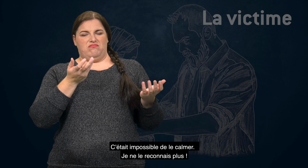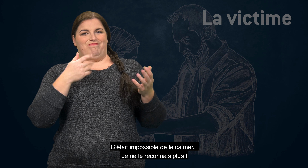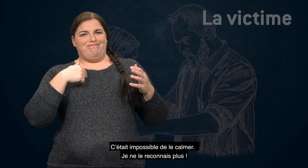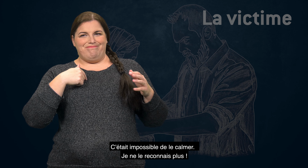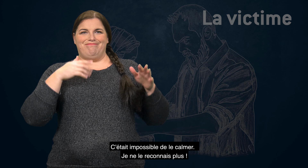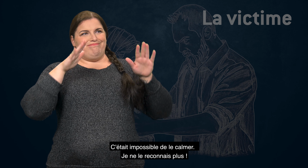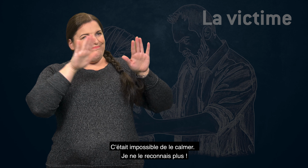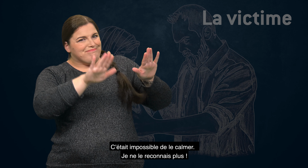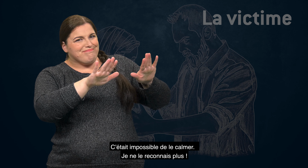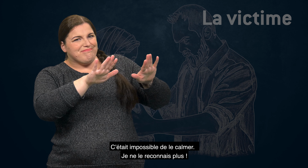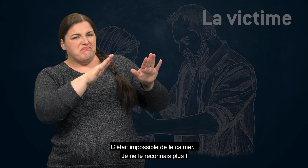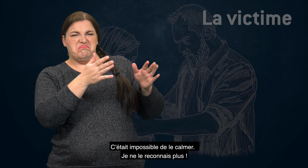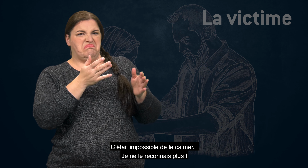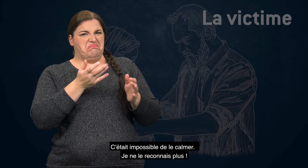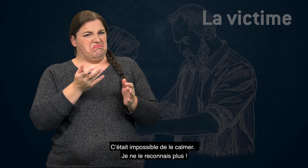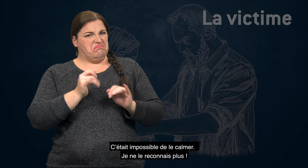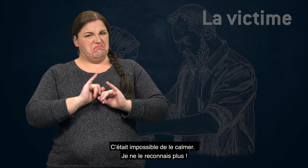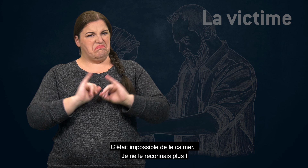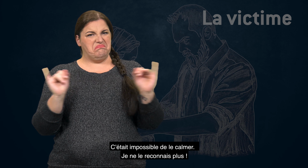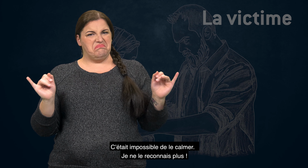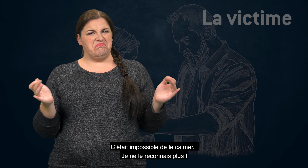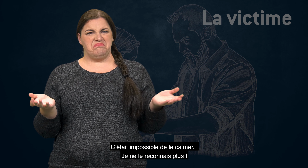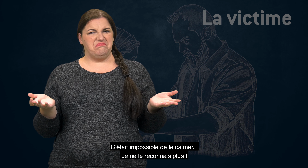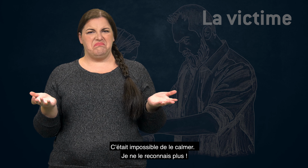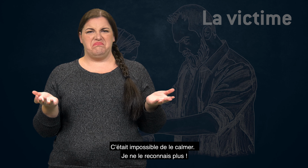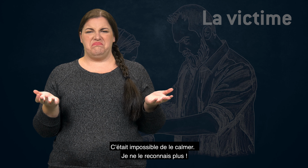C'est impossible de le calmer. Je ne le reconnais plus.